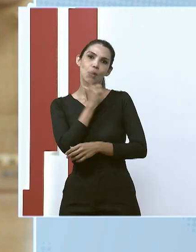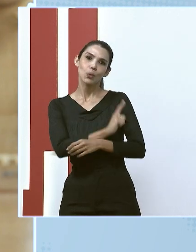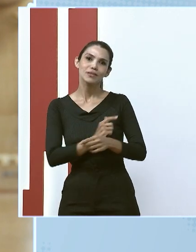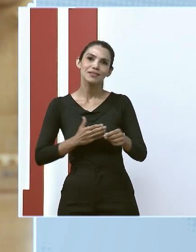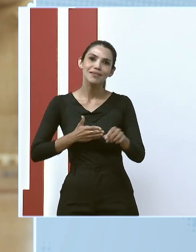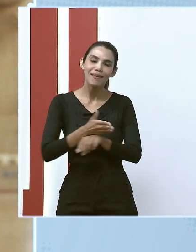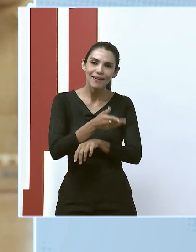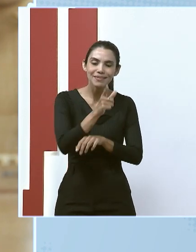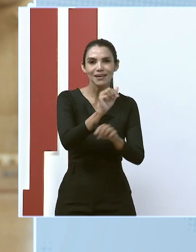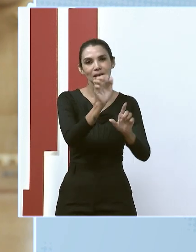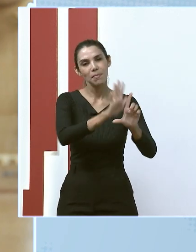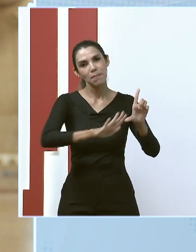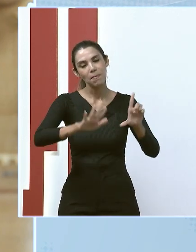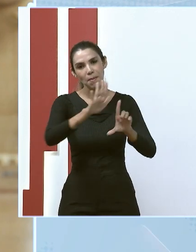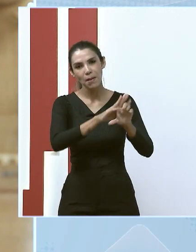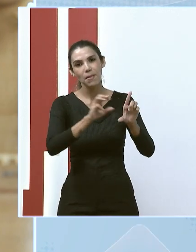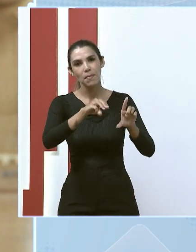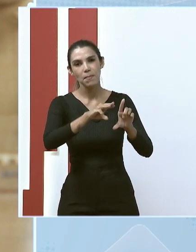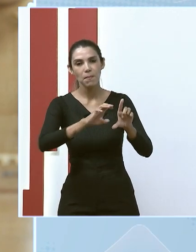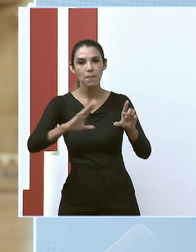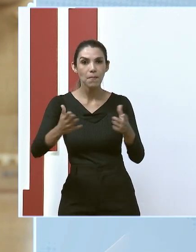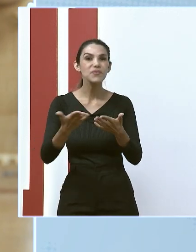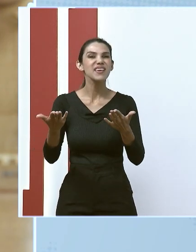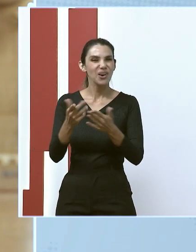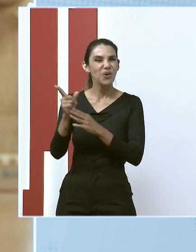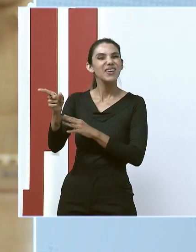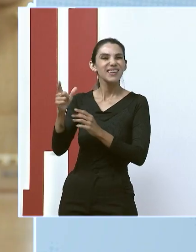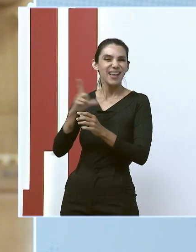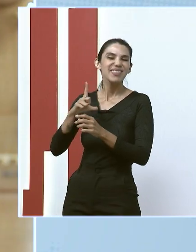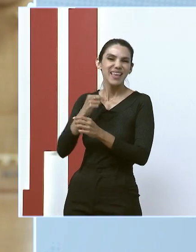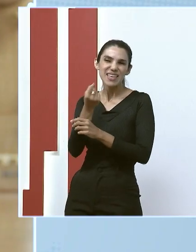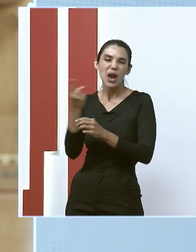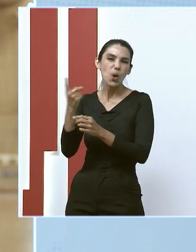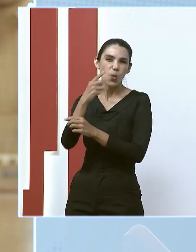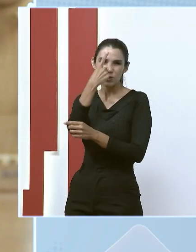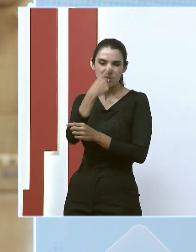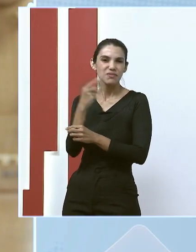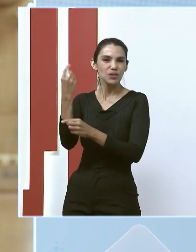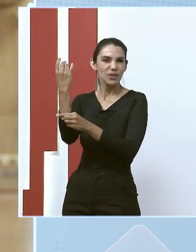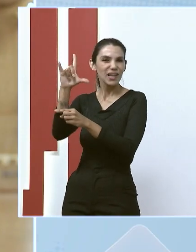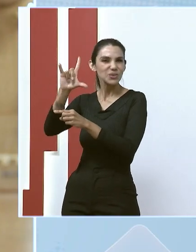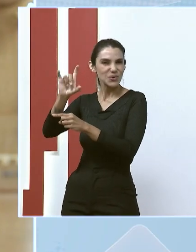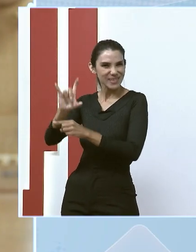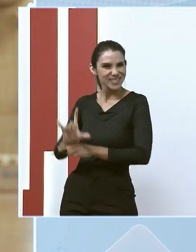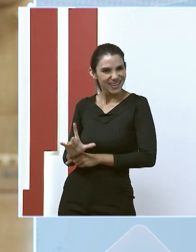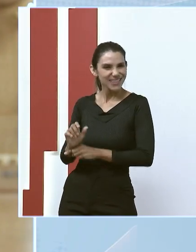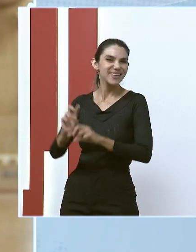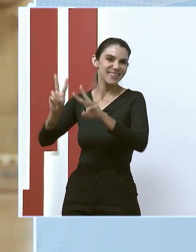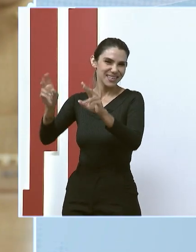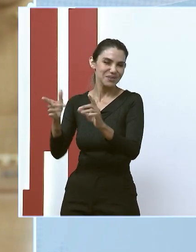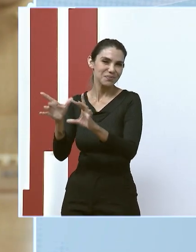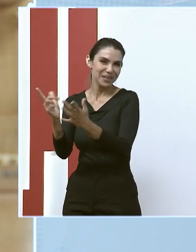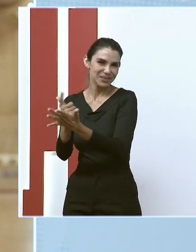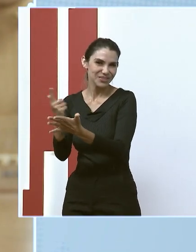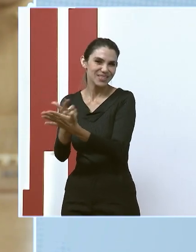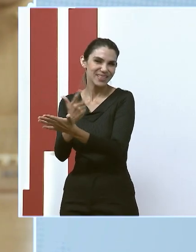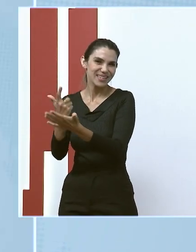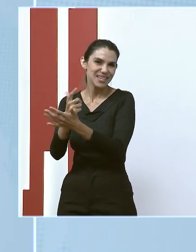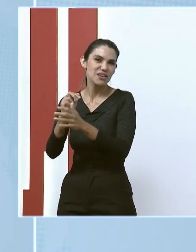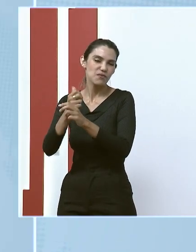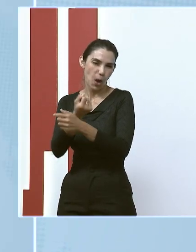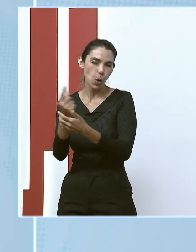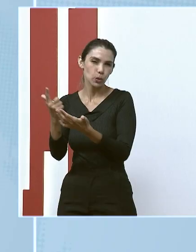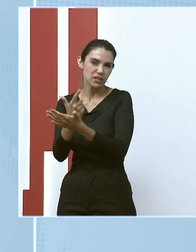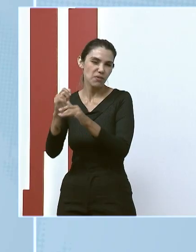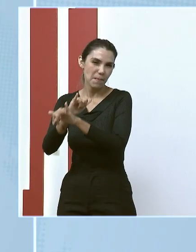Instagrams focados em livros, em resenhas literárias. Então, eu acho que para os jovens, eu acredito que é bastante positivo.